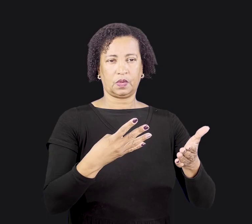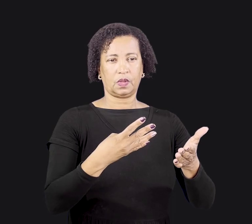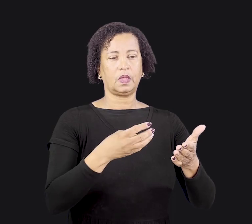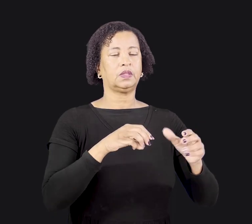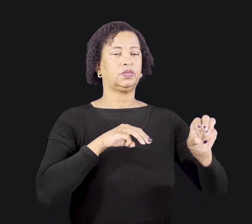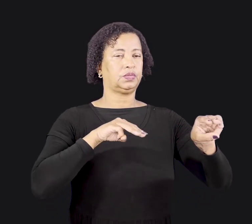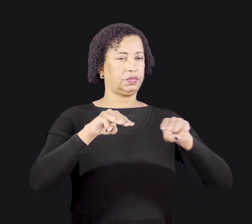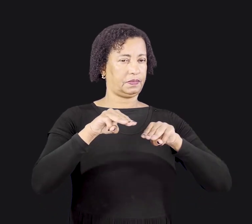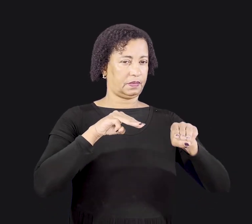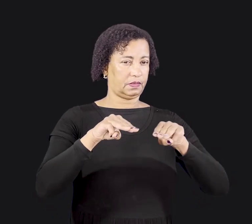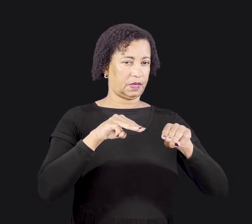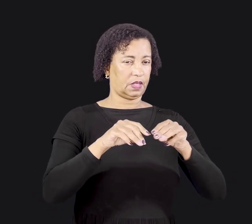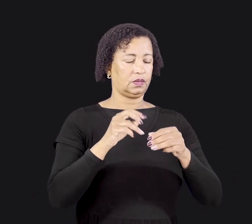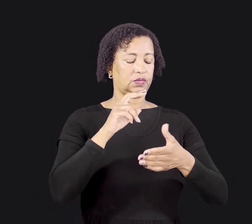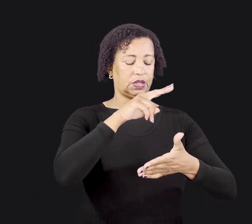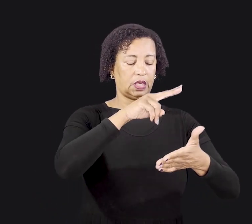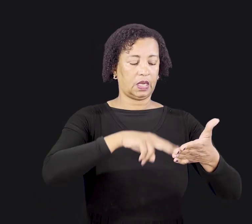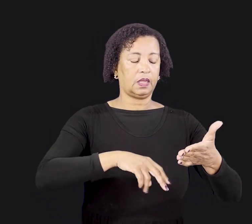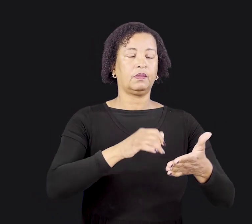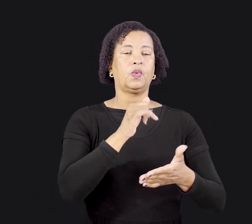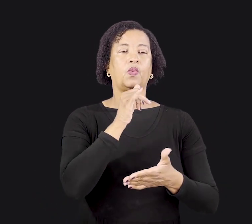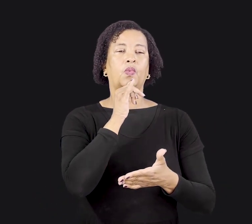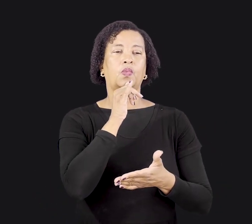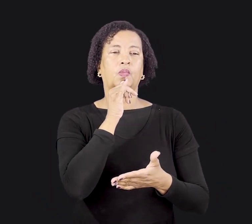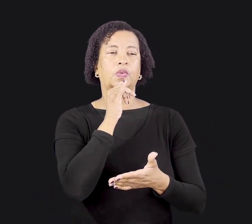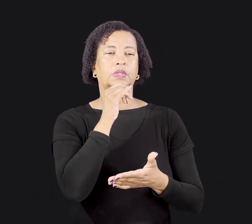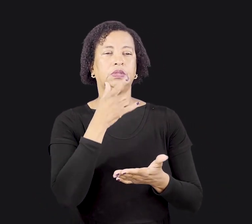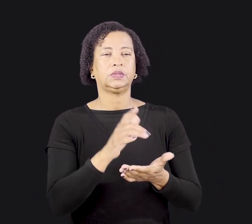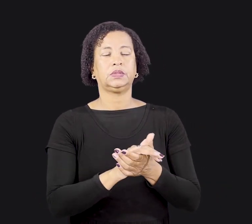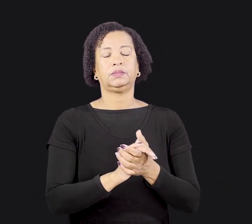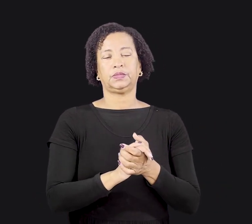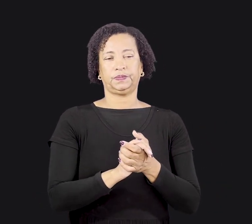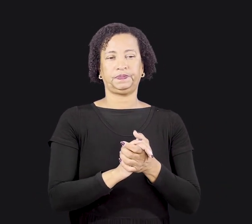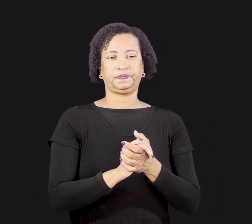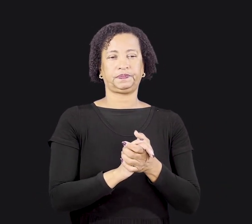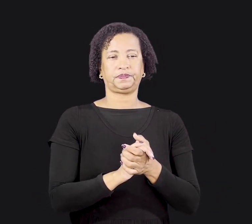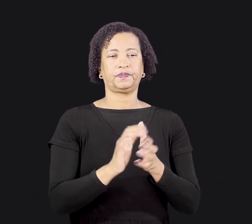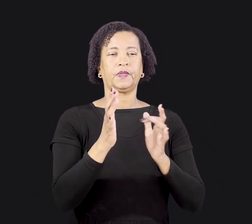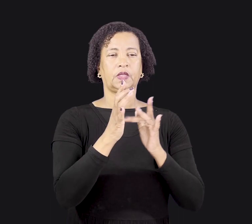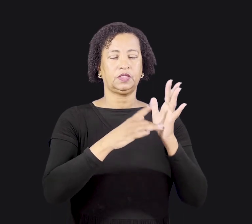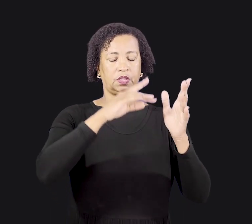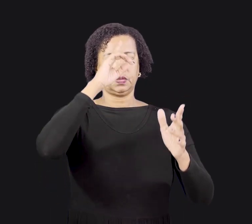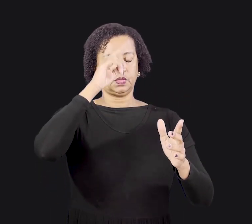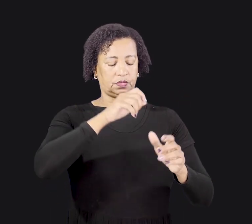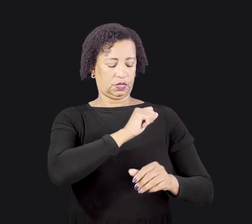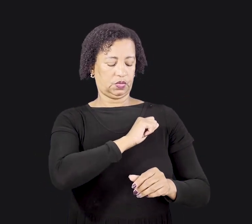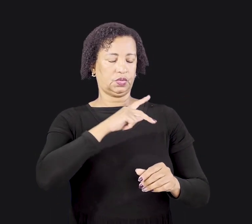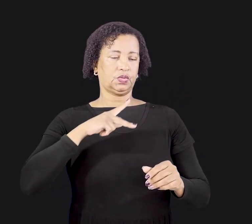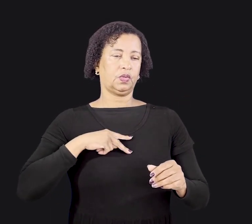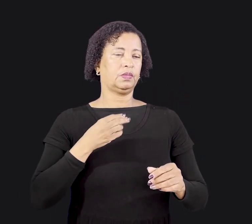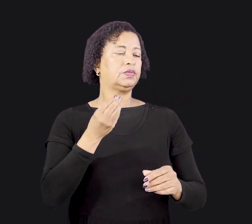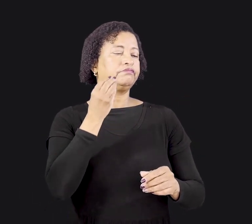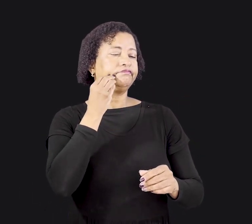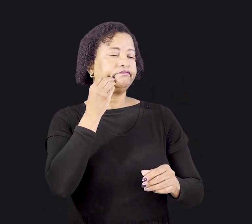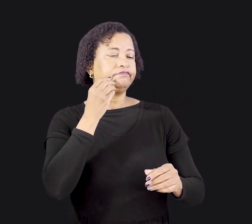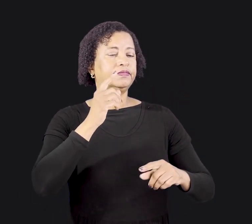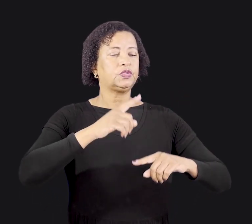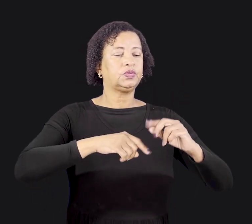Marcos, por exemplo, lemos um exemplo para essa situação. Jesus mandou que os apóstolos atravessassem o mar da Galileia, de